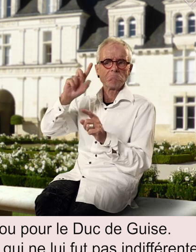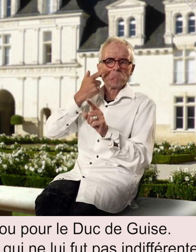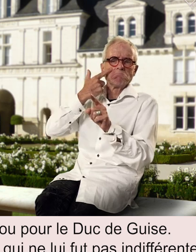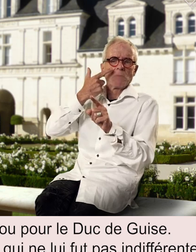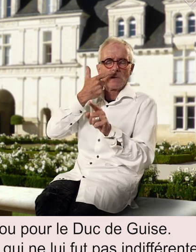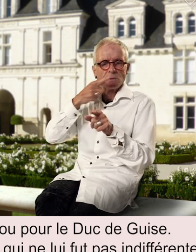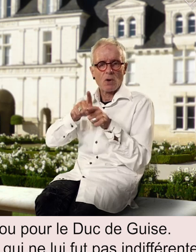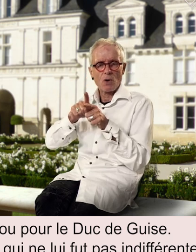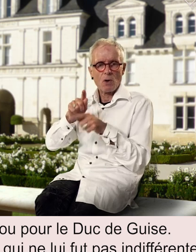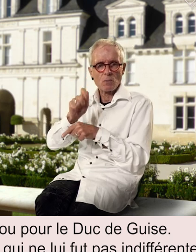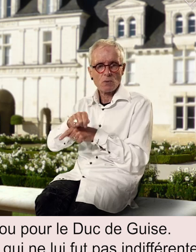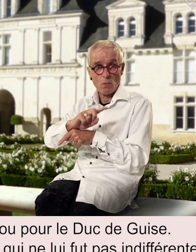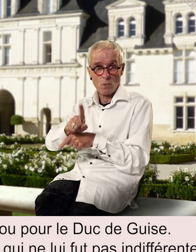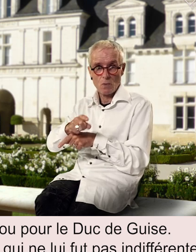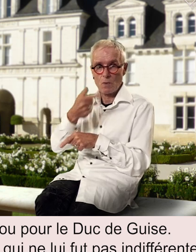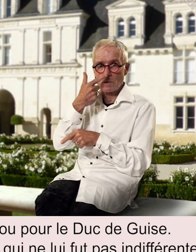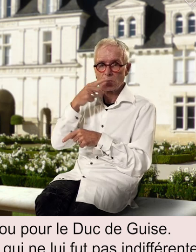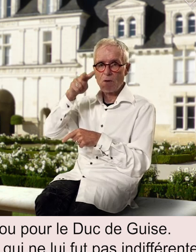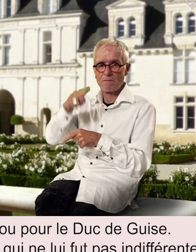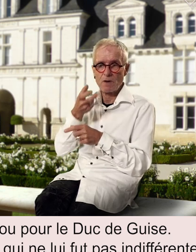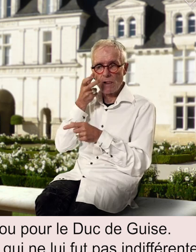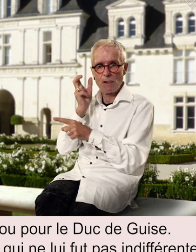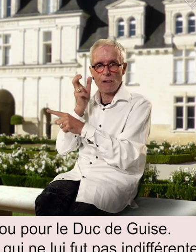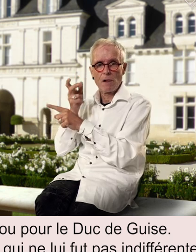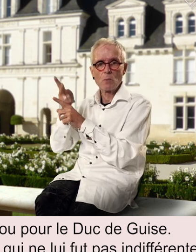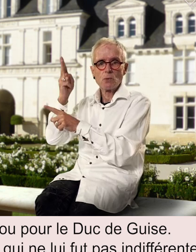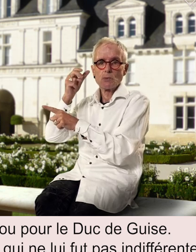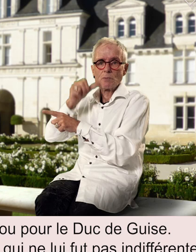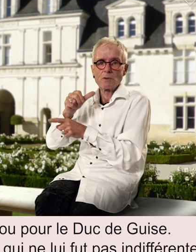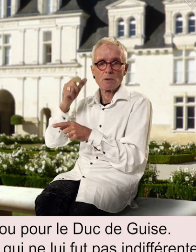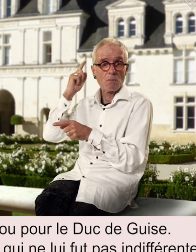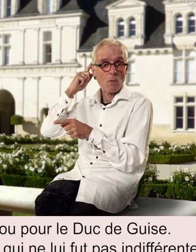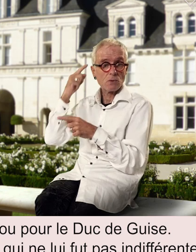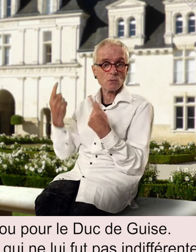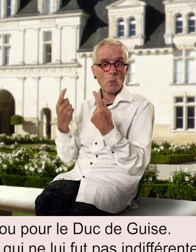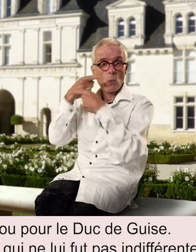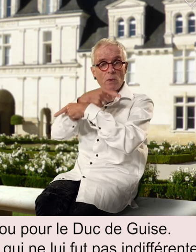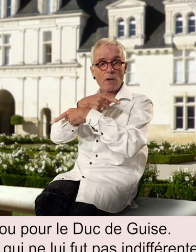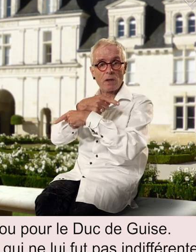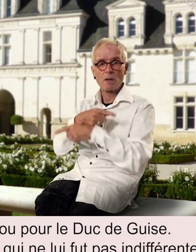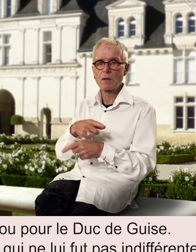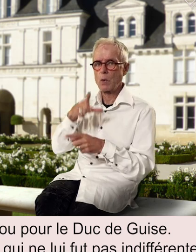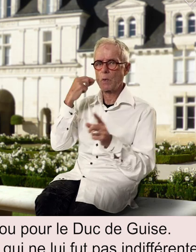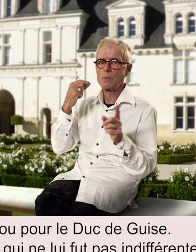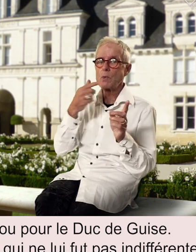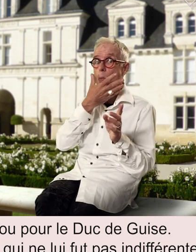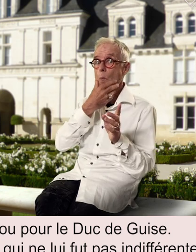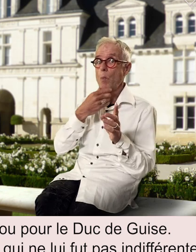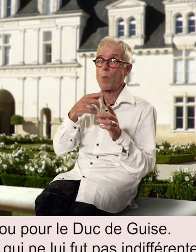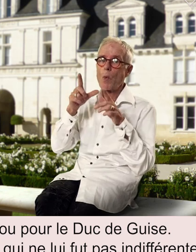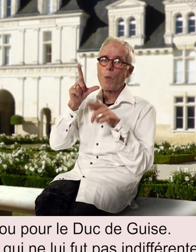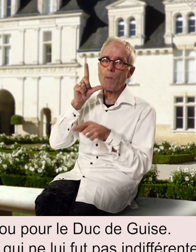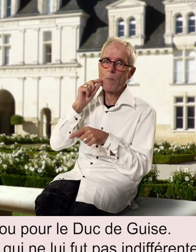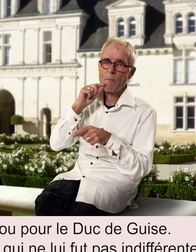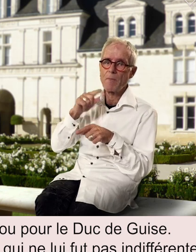indifférente et qui lui fit sentir qu'elle prenait plus d'intérêt au duc de Guise qu'elle ne pensait. Monsieur de Montpensier, son beau-père,